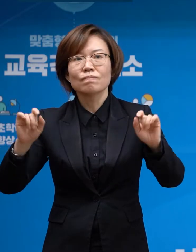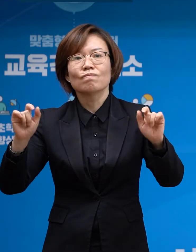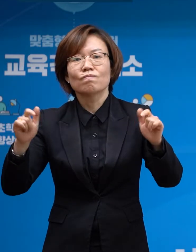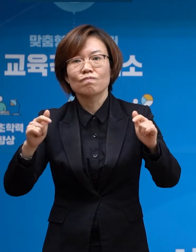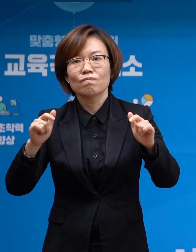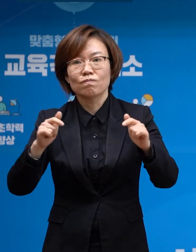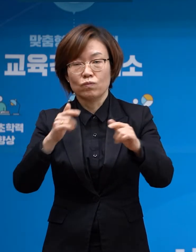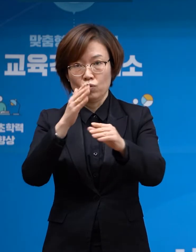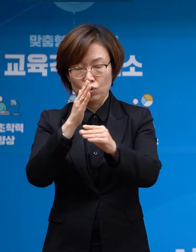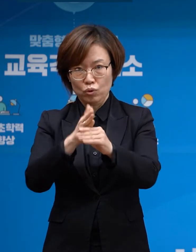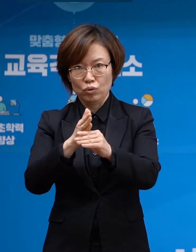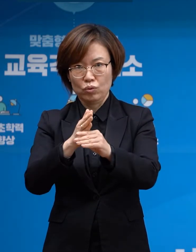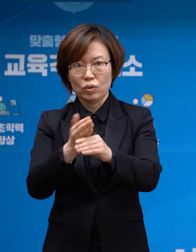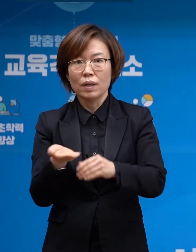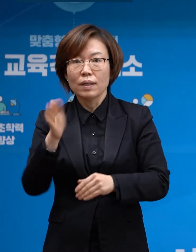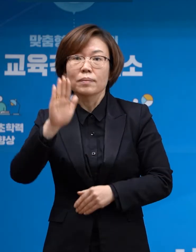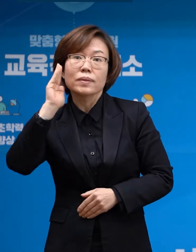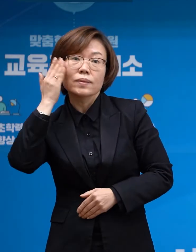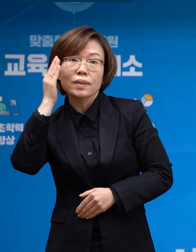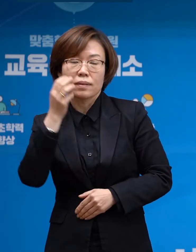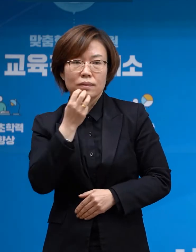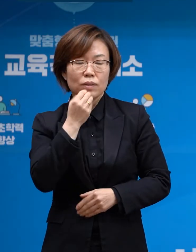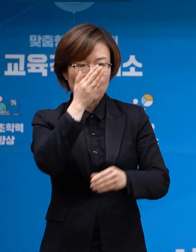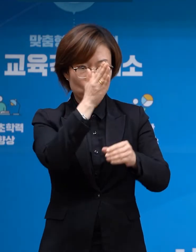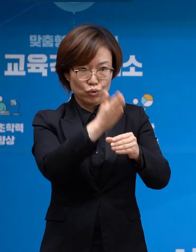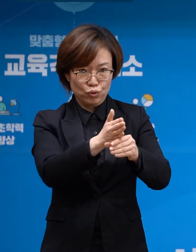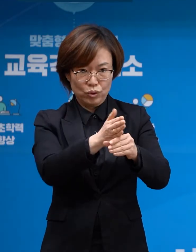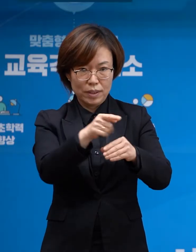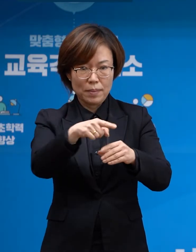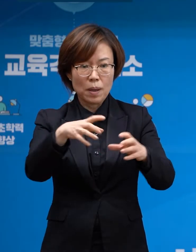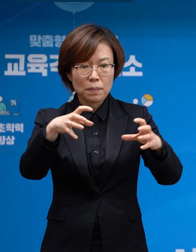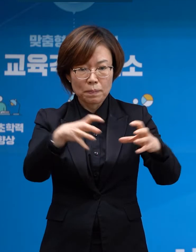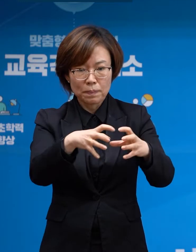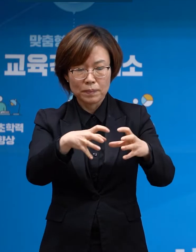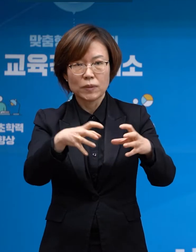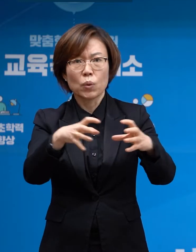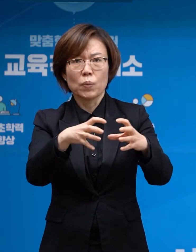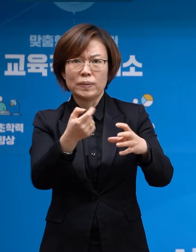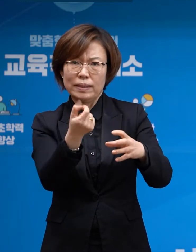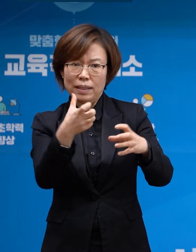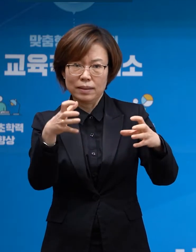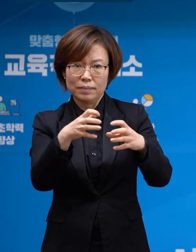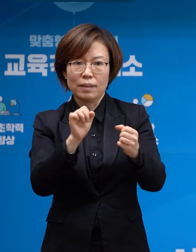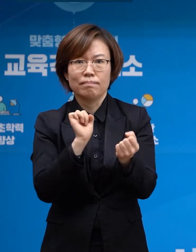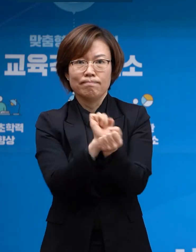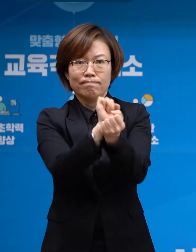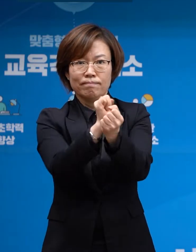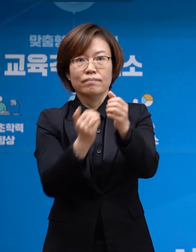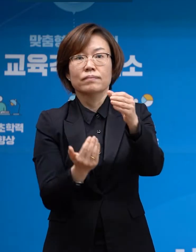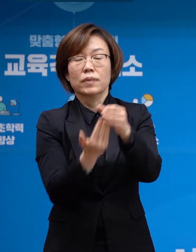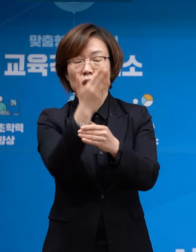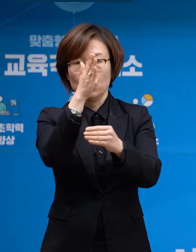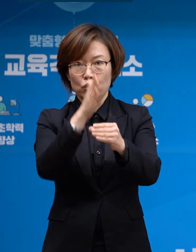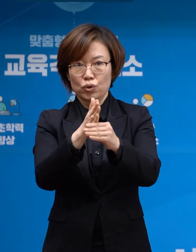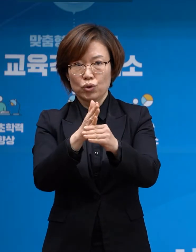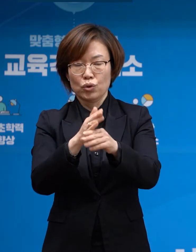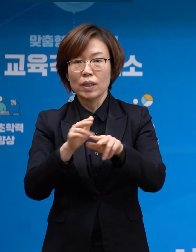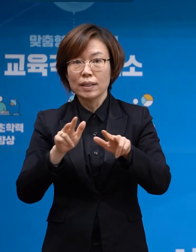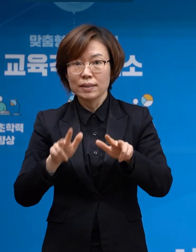나타내고 있지만 최근 수도권을 중심으로 소규모 집단 감염이 발생하고 있고